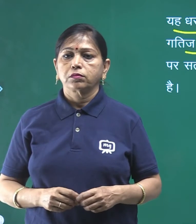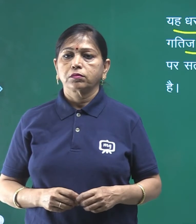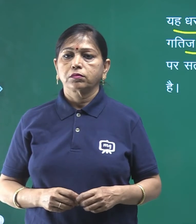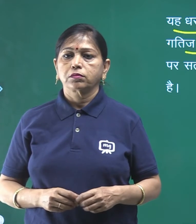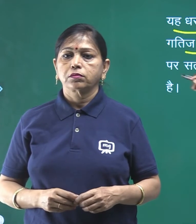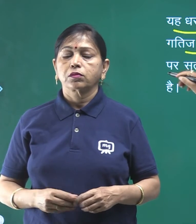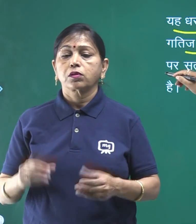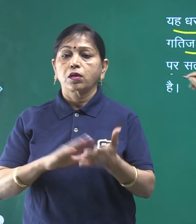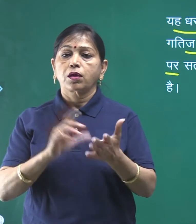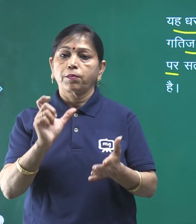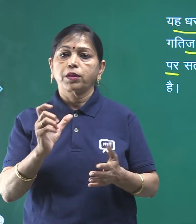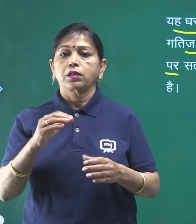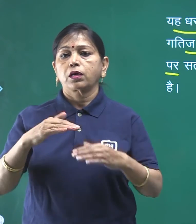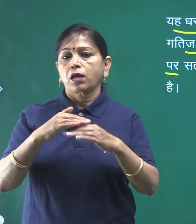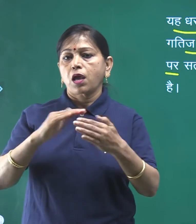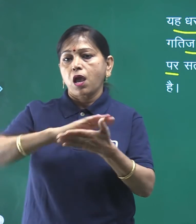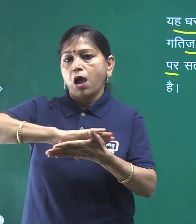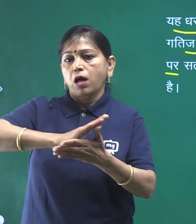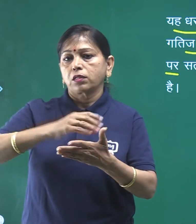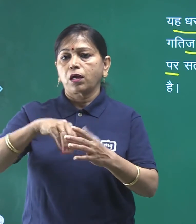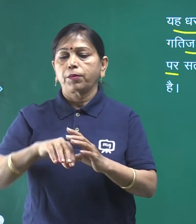मात्रा के आधार पर